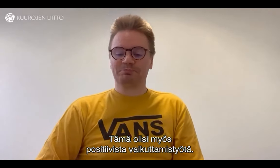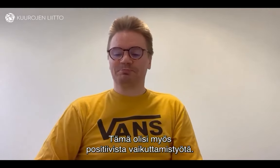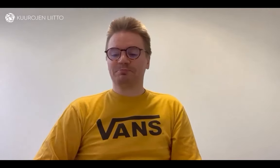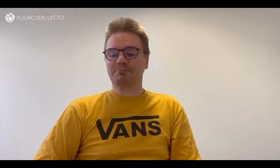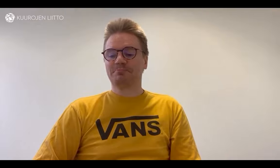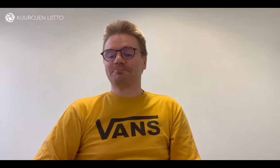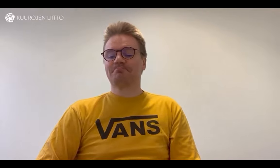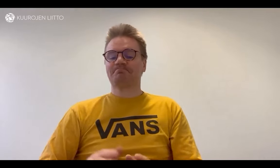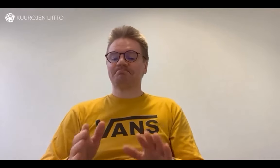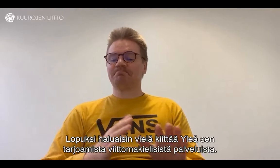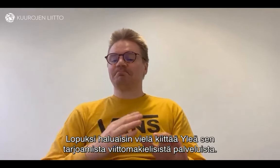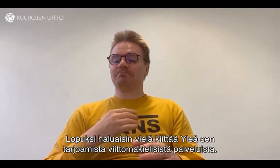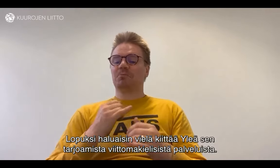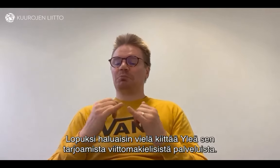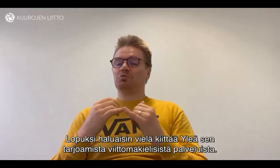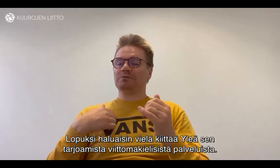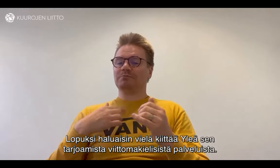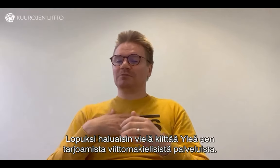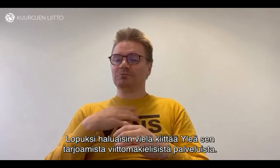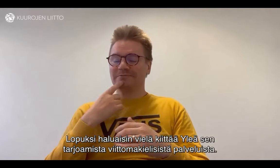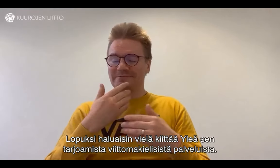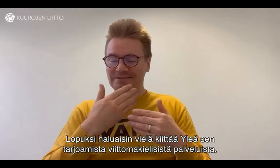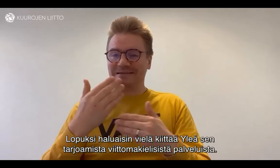Tämä olisi myös positiivista vaikuttamistyötä.